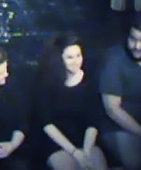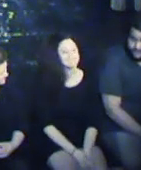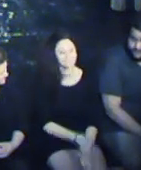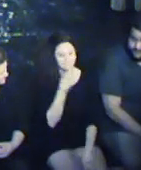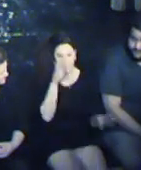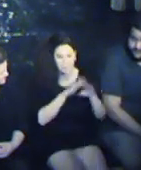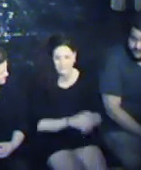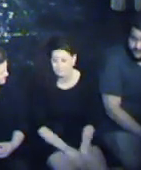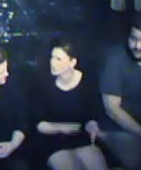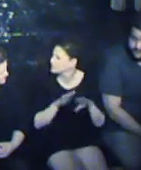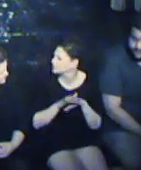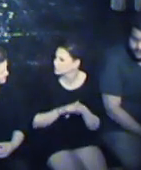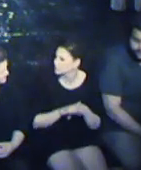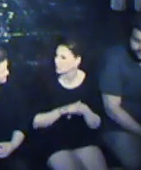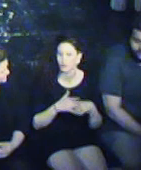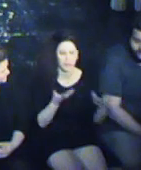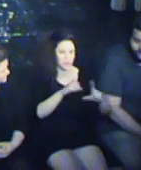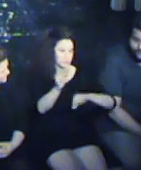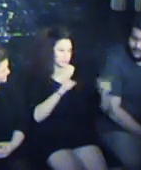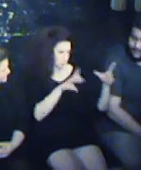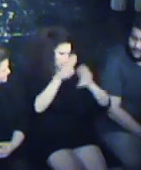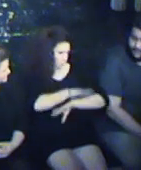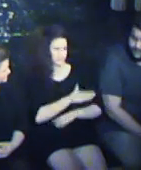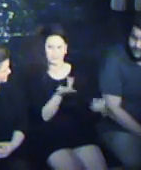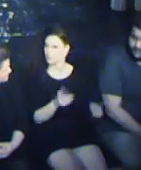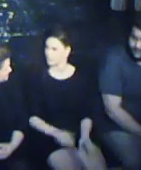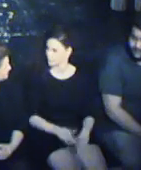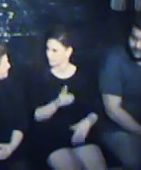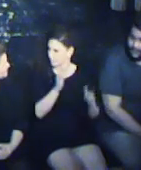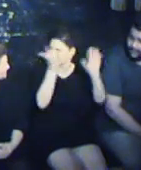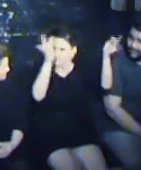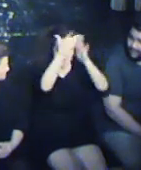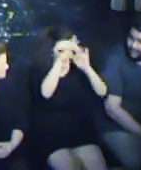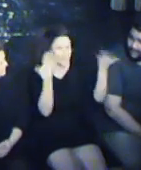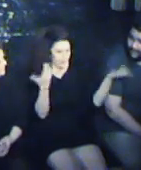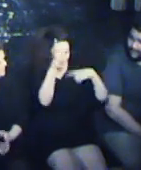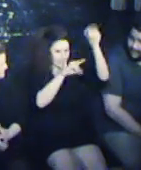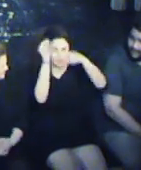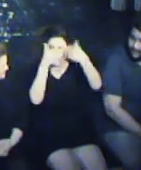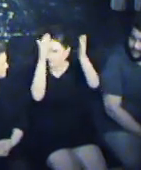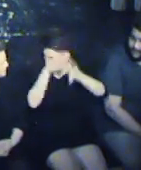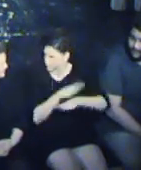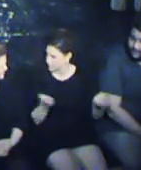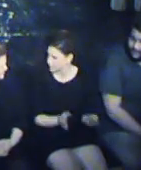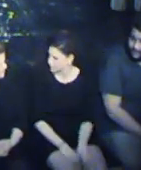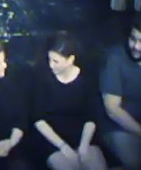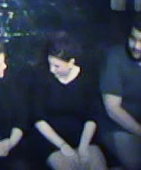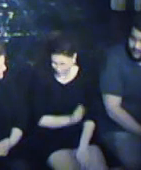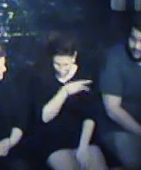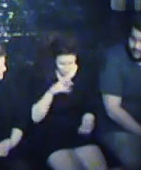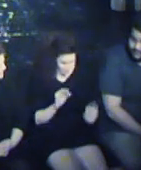Buenas noches. ¿Noches? La noche. La noche está llena de brillantes que son las estrellas, la noche. Ahí